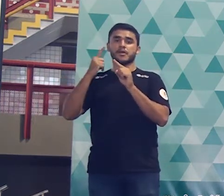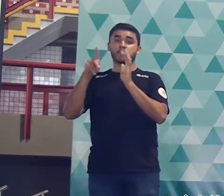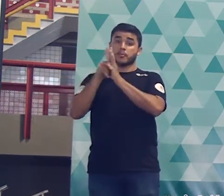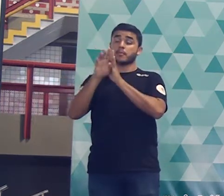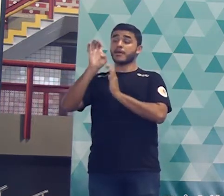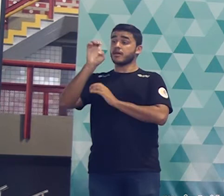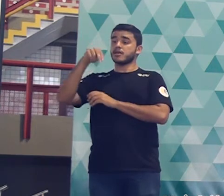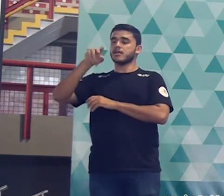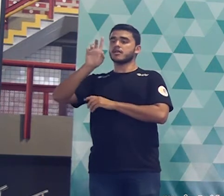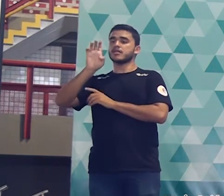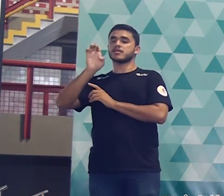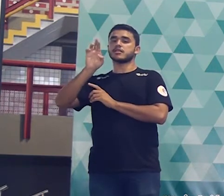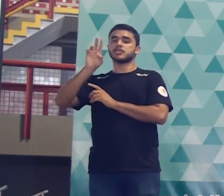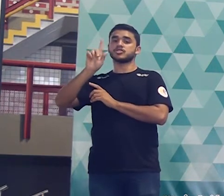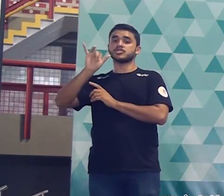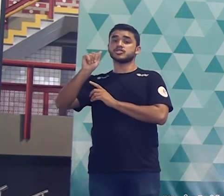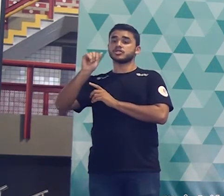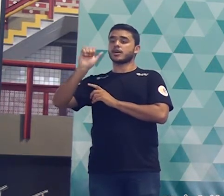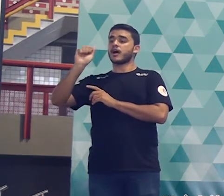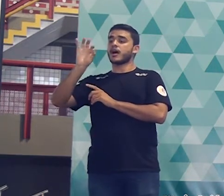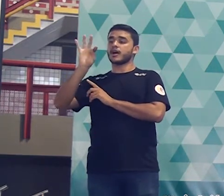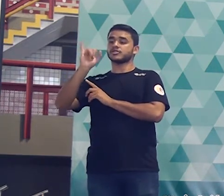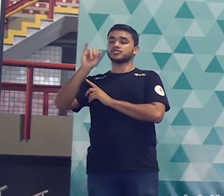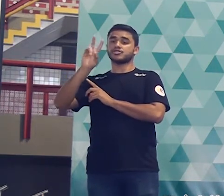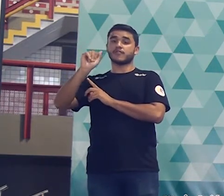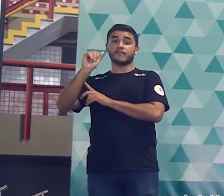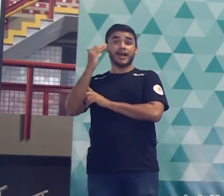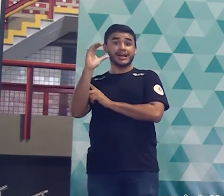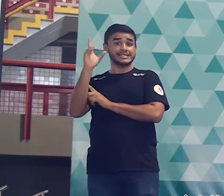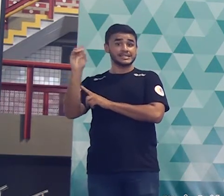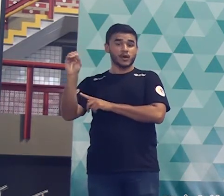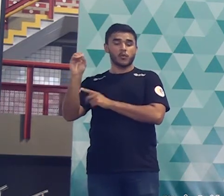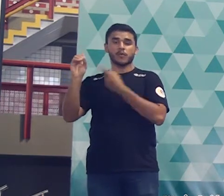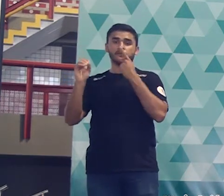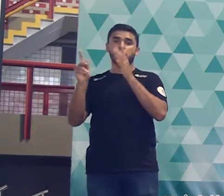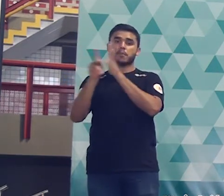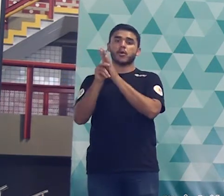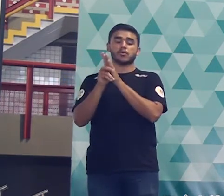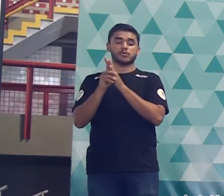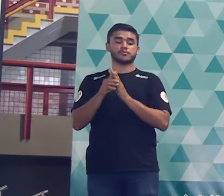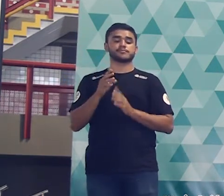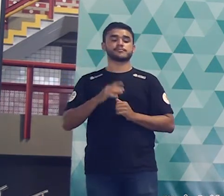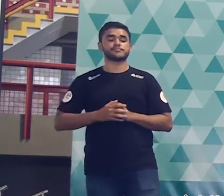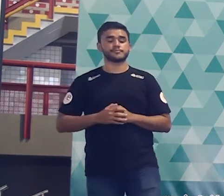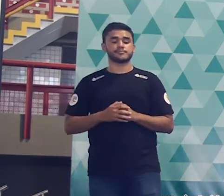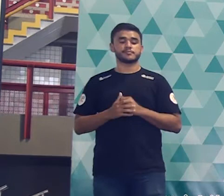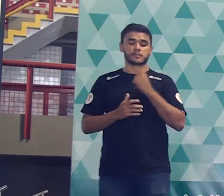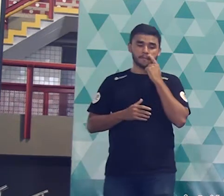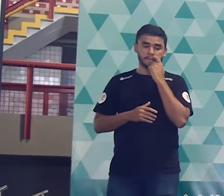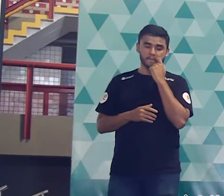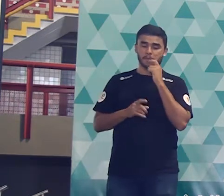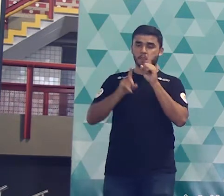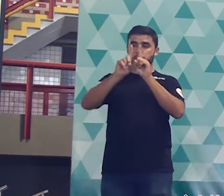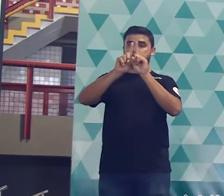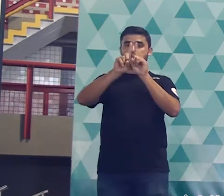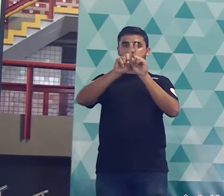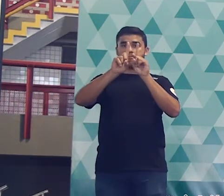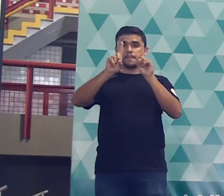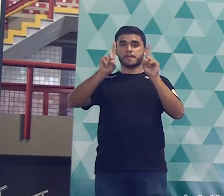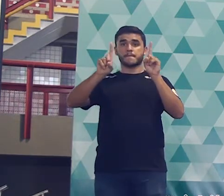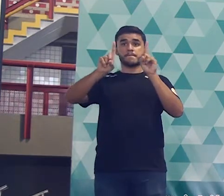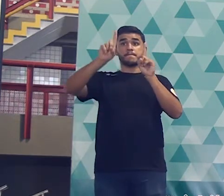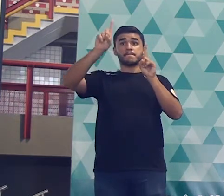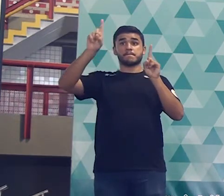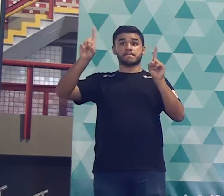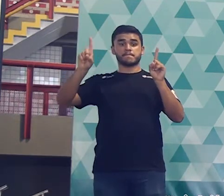energia necessária para que a reação química comece a se desenvolver de forma espontânea. Aí depois desse ponto B, a energia começa a